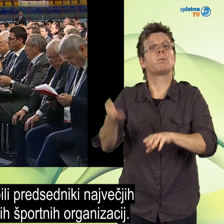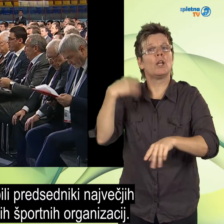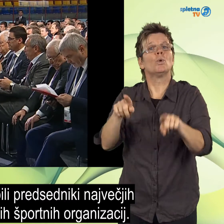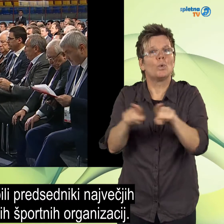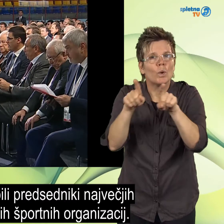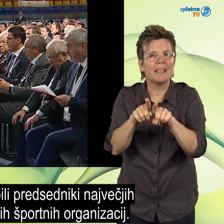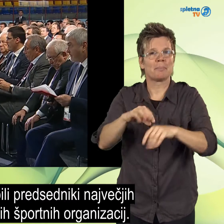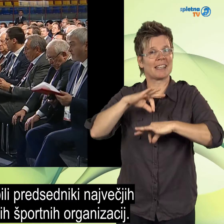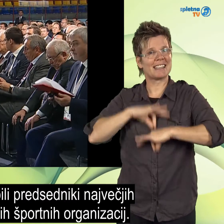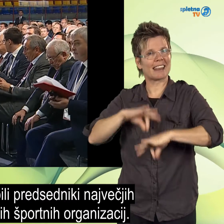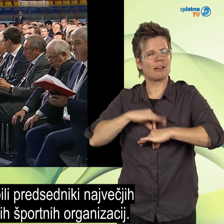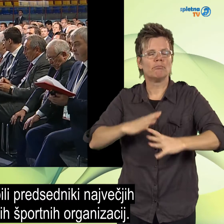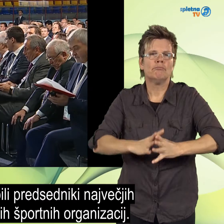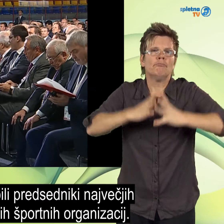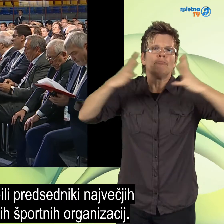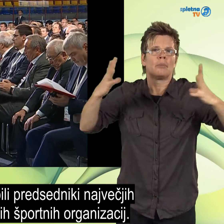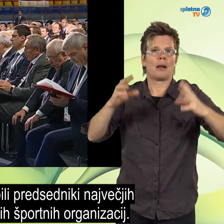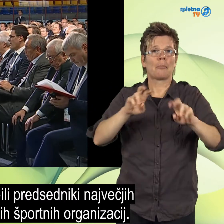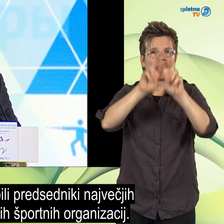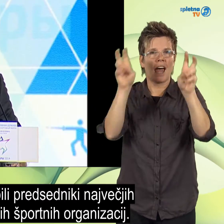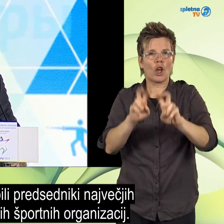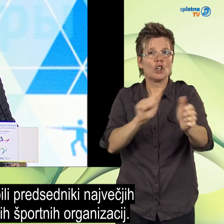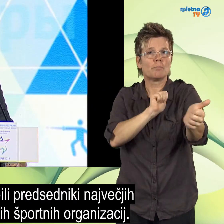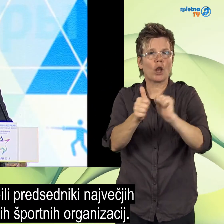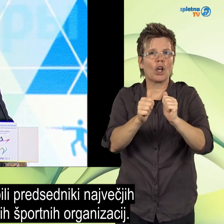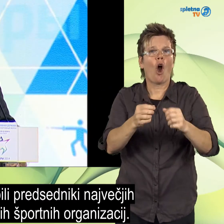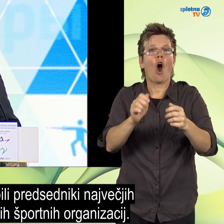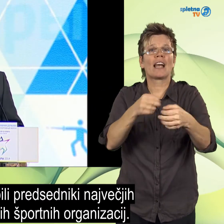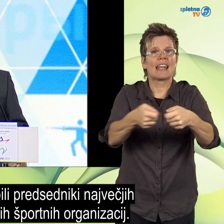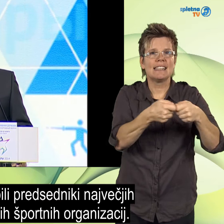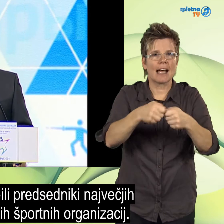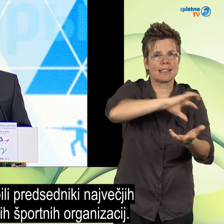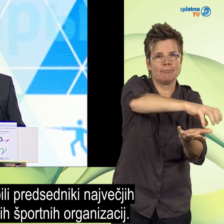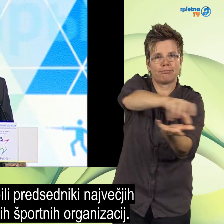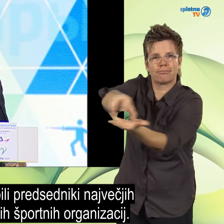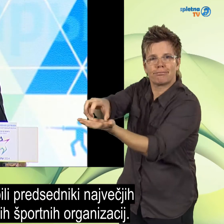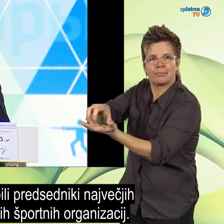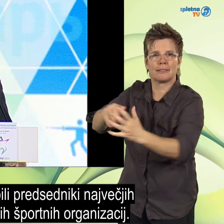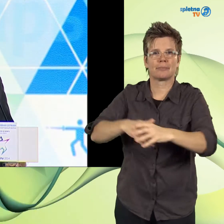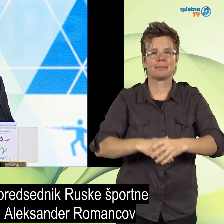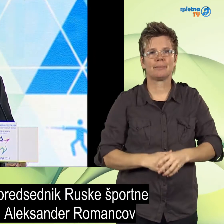Prisotni so bili predsedniki največjih mednarodnih športnih organizacij.